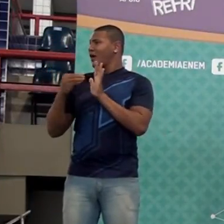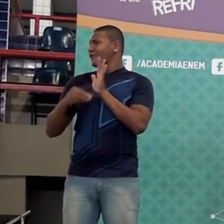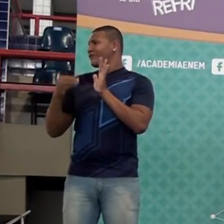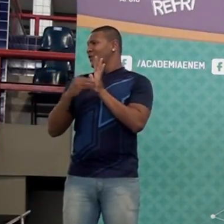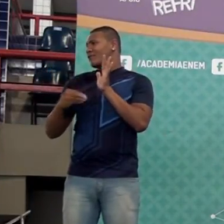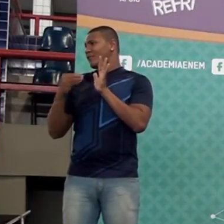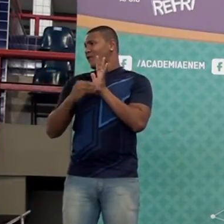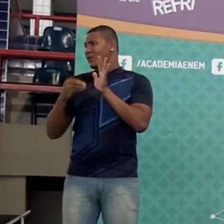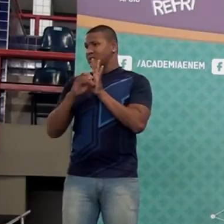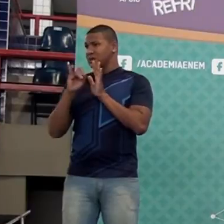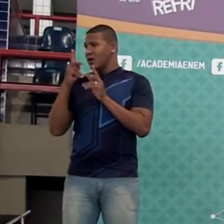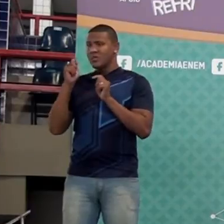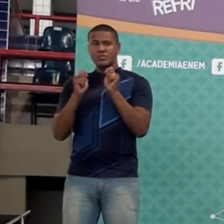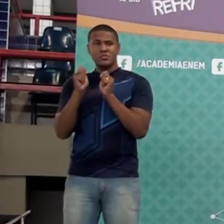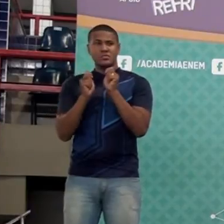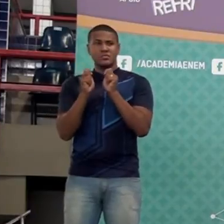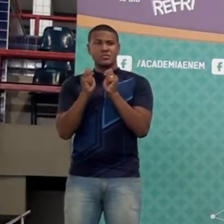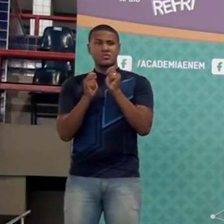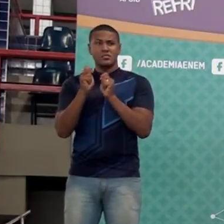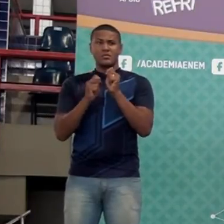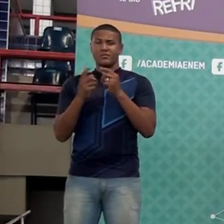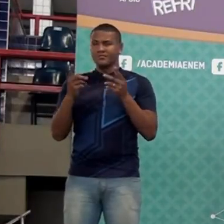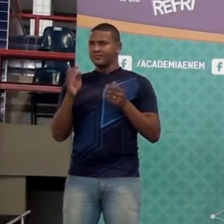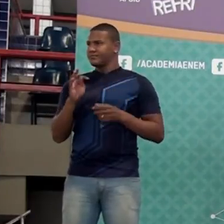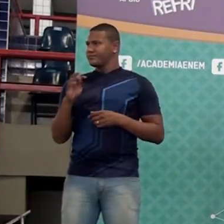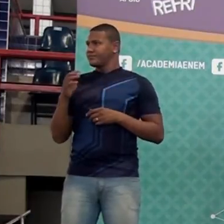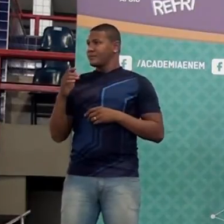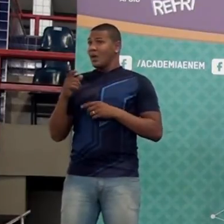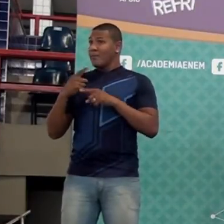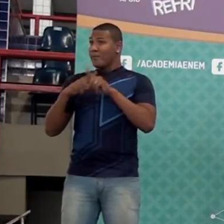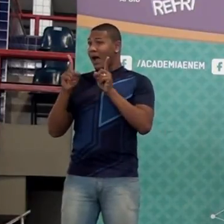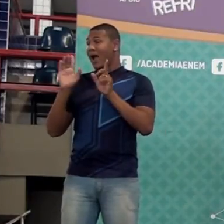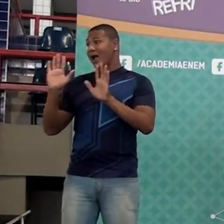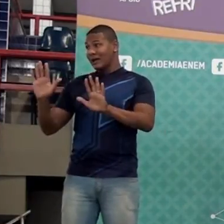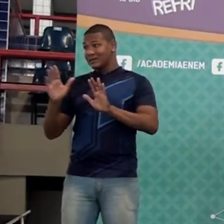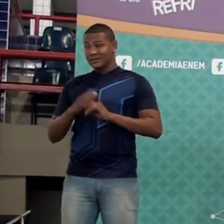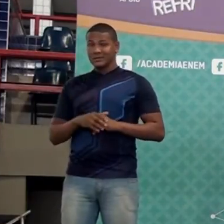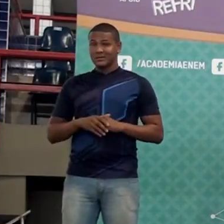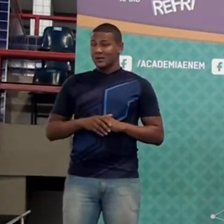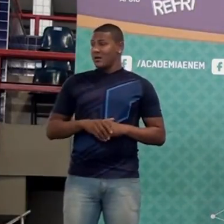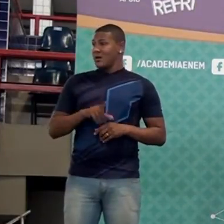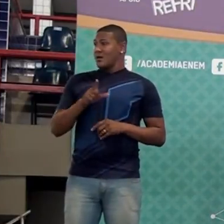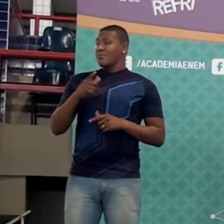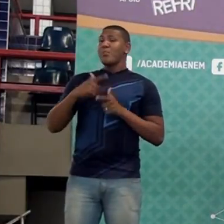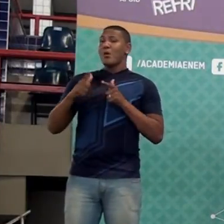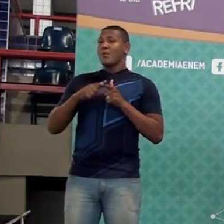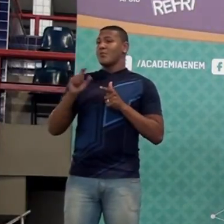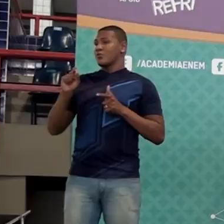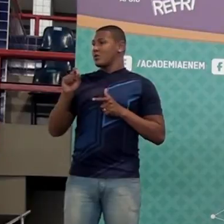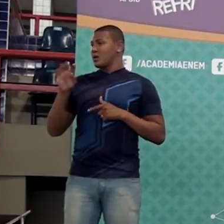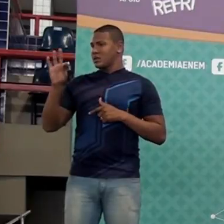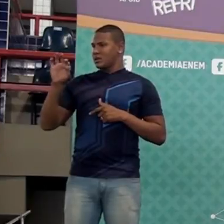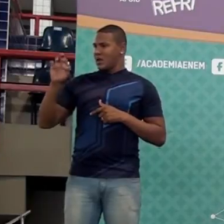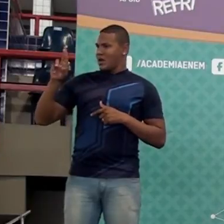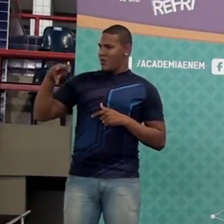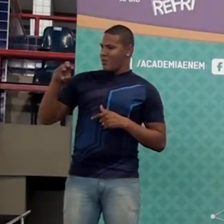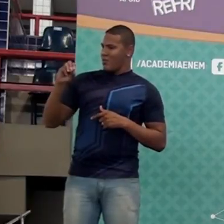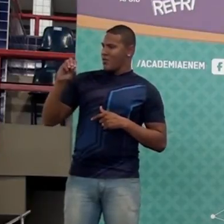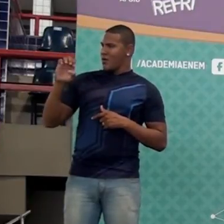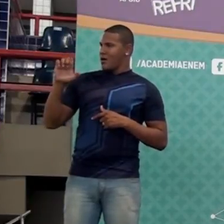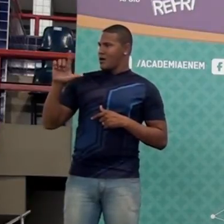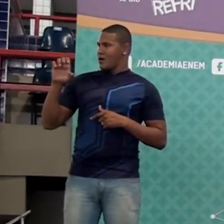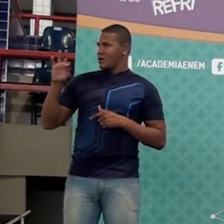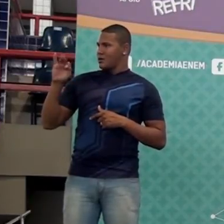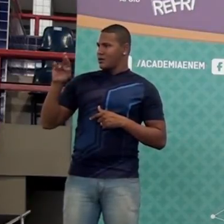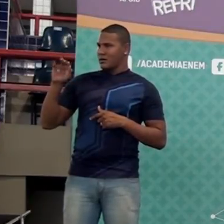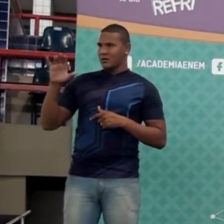pela termoelétrica é 5 vezes mais caro do que da hidrelétrica. Então, na hora que as termoelétricas entram, o que é que acontece com a nossa conta